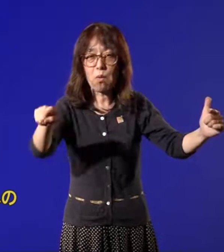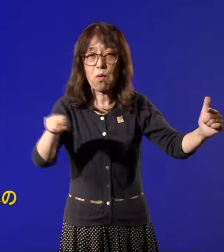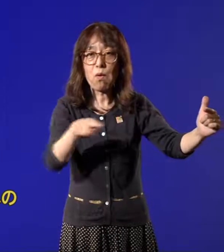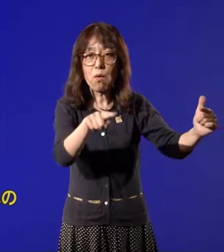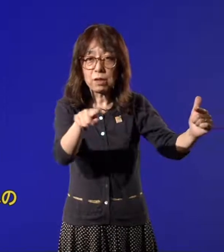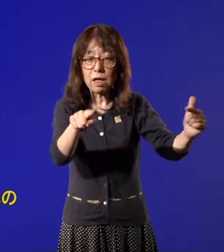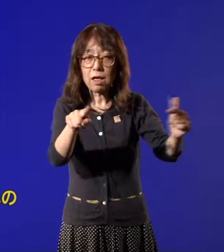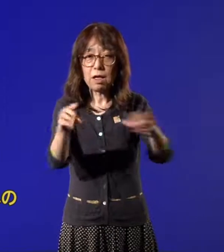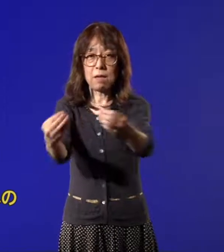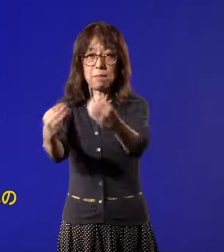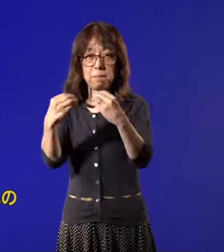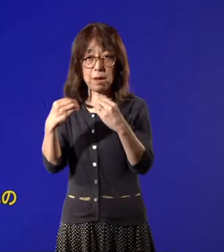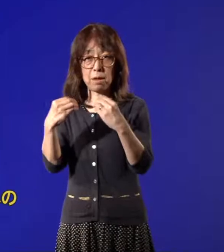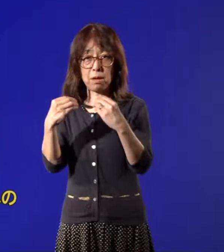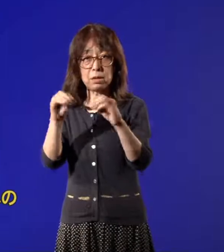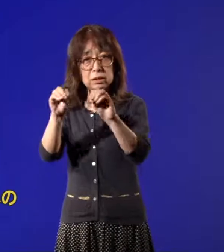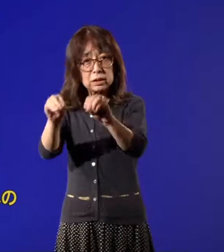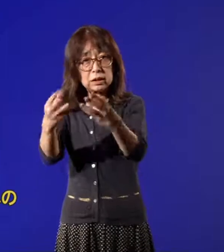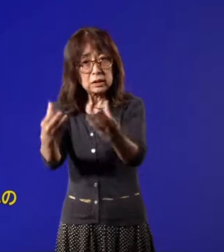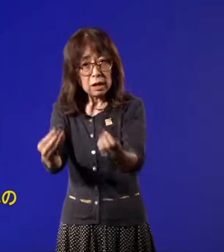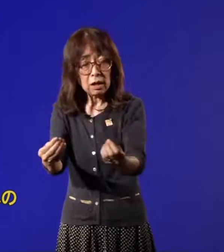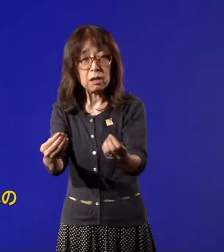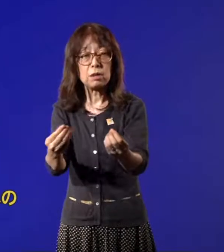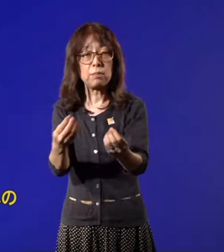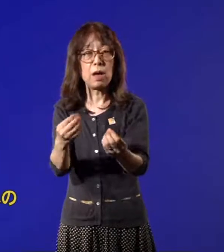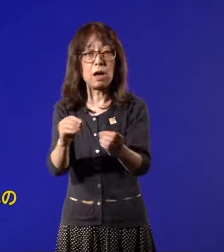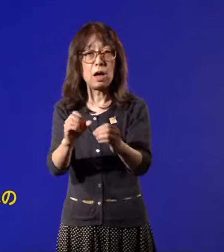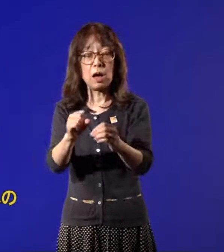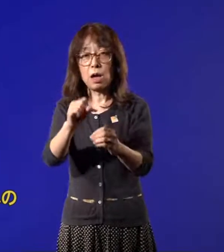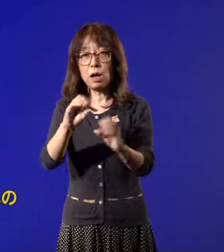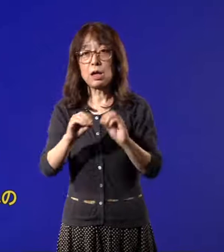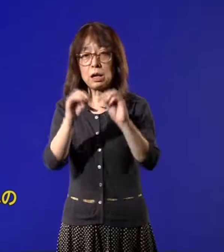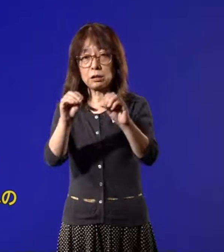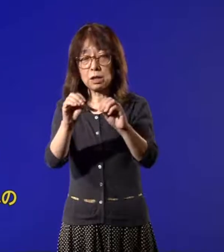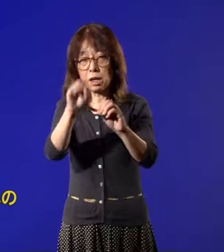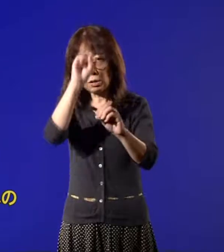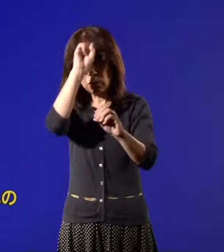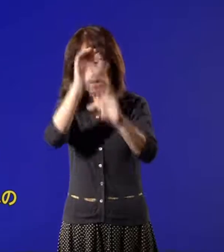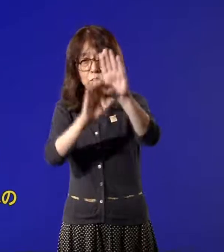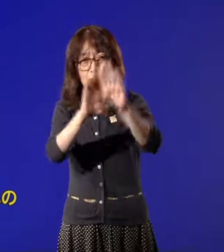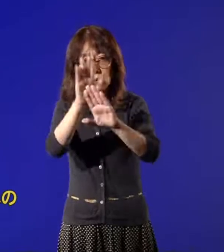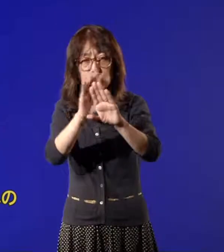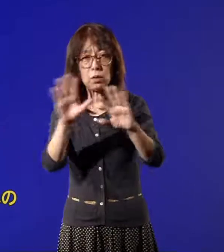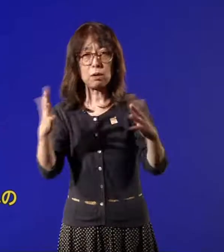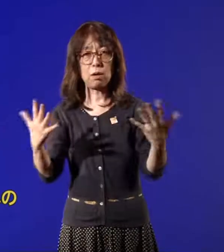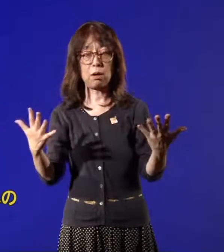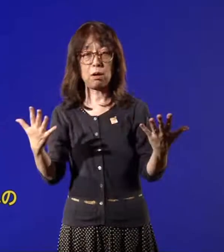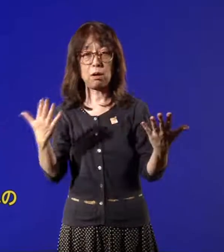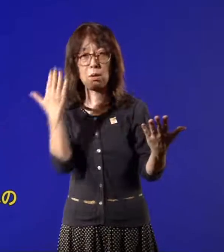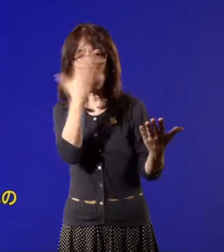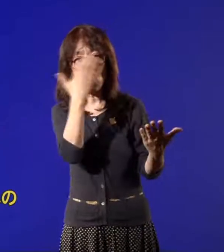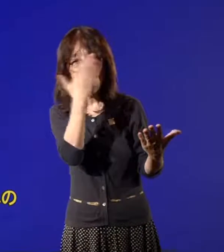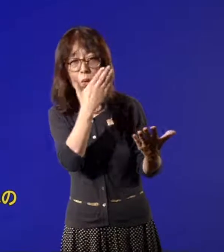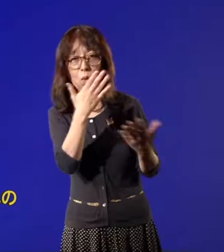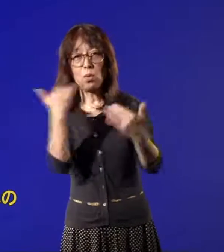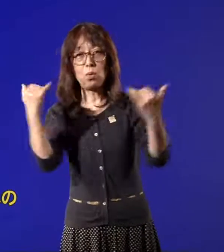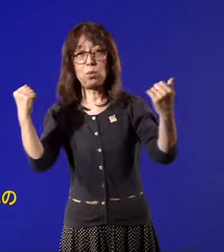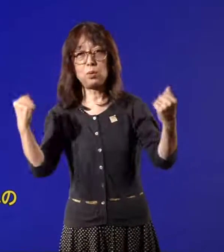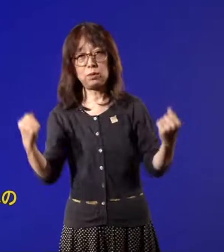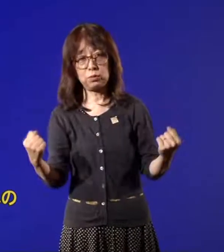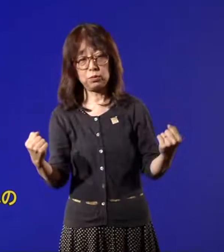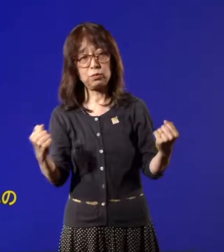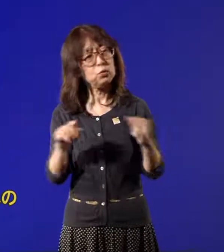感染をしているのか、それから症状がない方というのも若い方中心に非常に多いです。でそういう状況の中